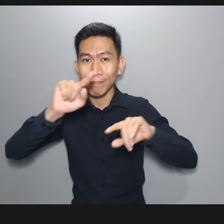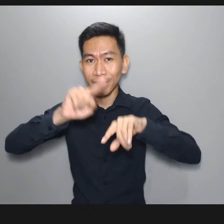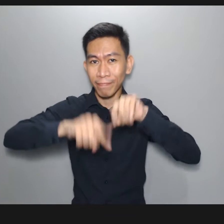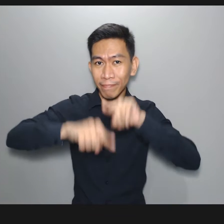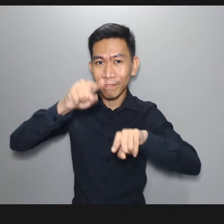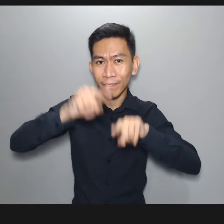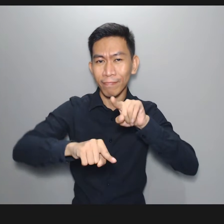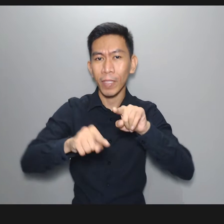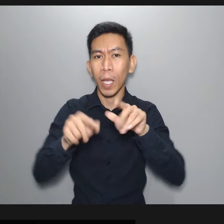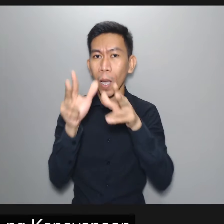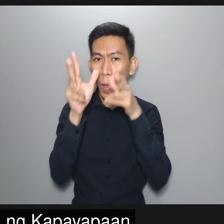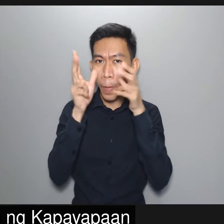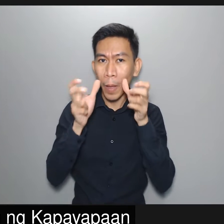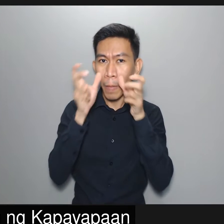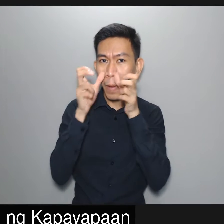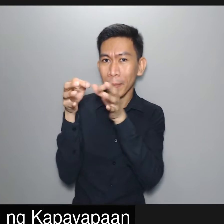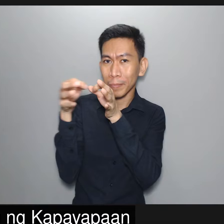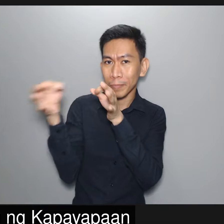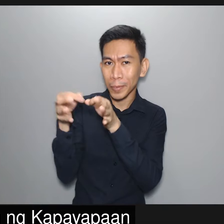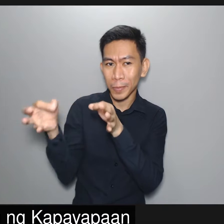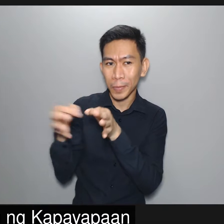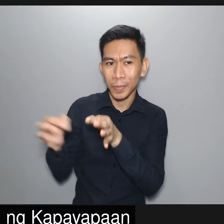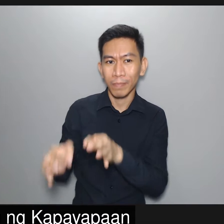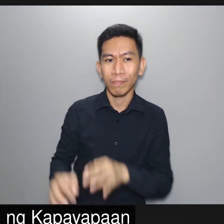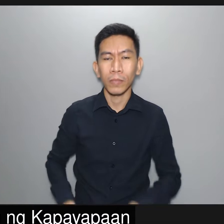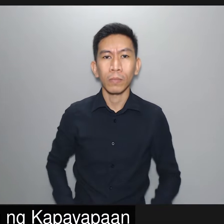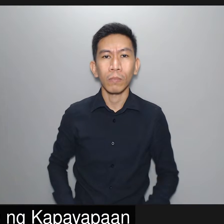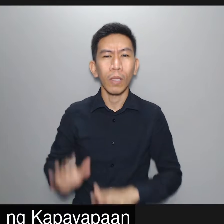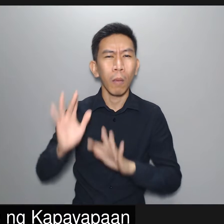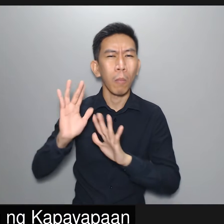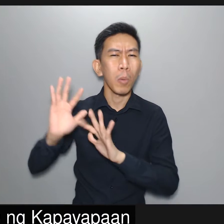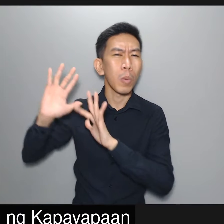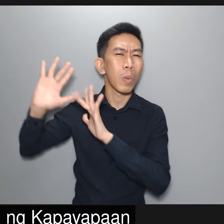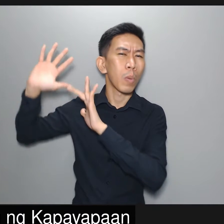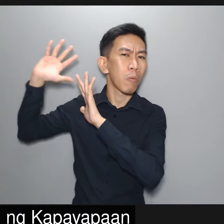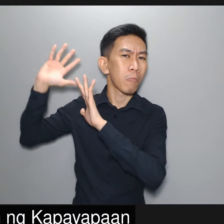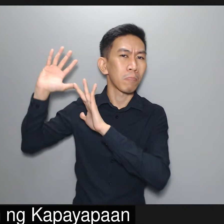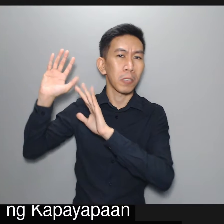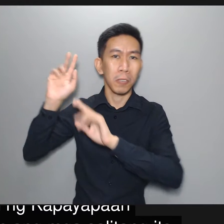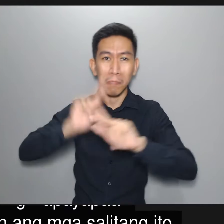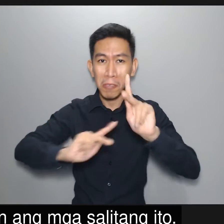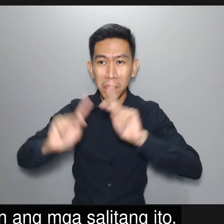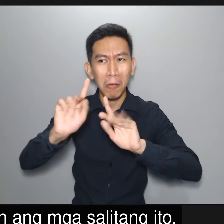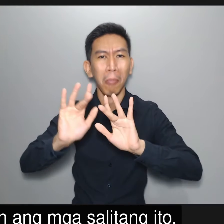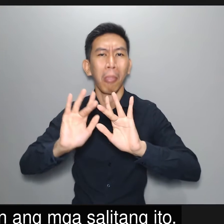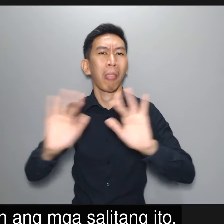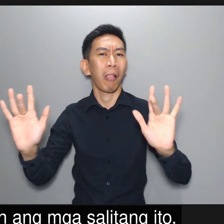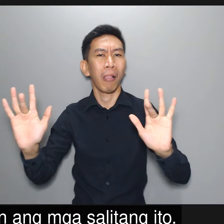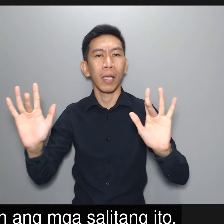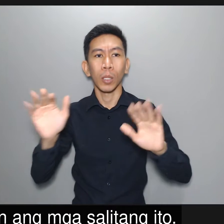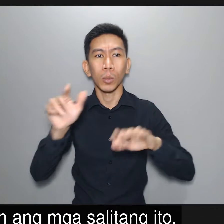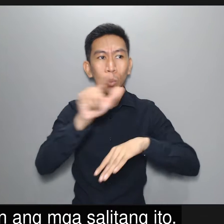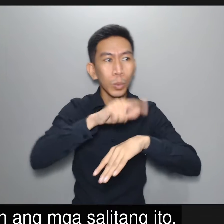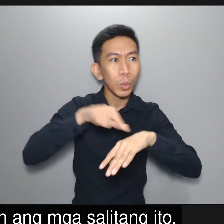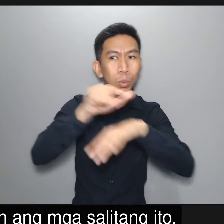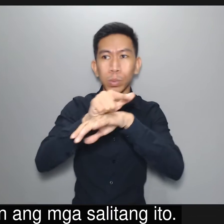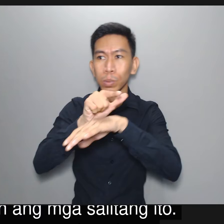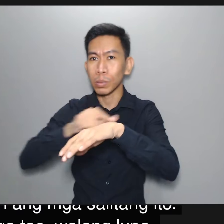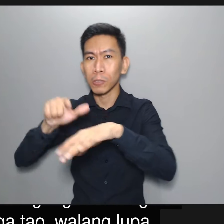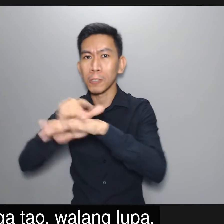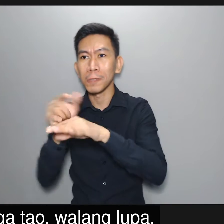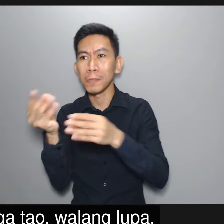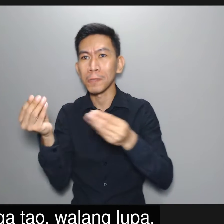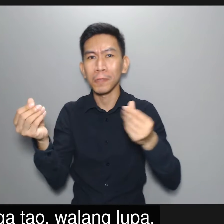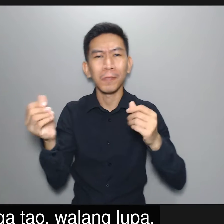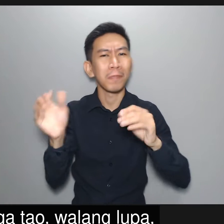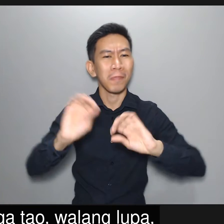mga salitang ito. Sa simula, walang mga tao, walang lupa, walang langit, walang mga